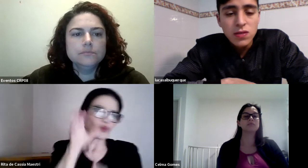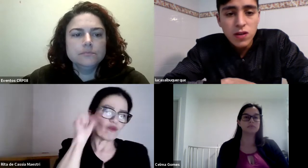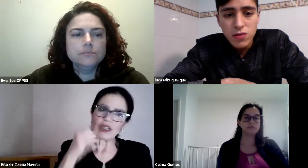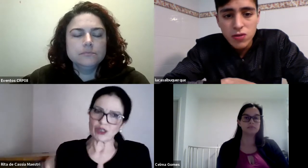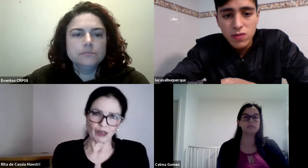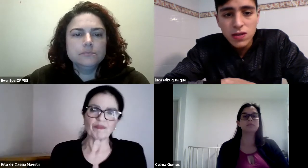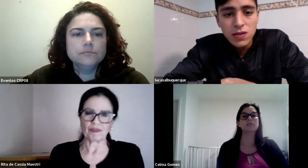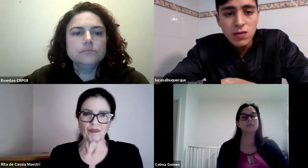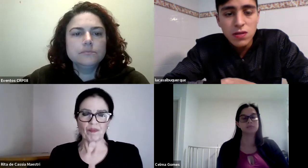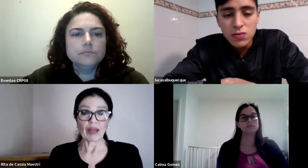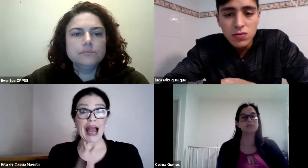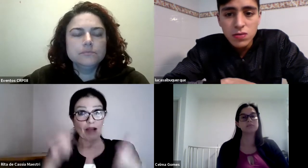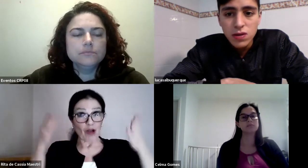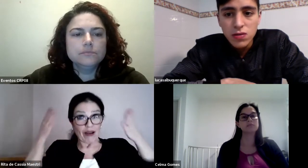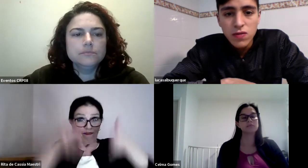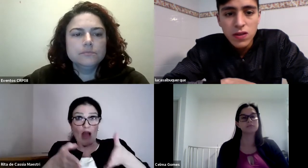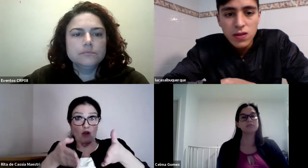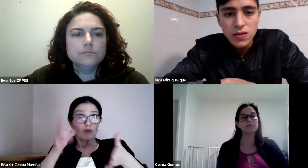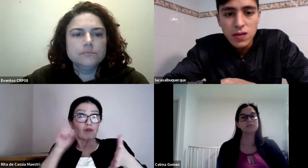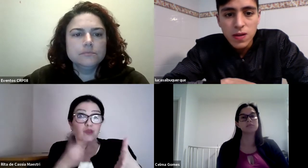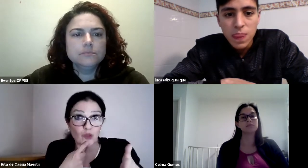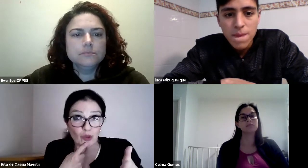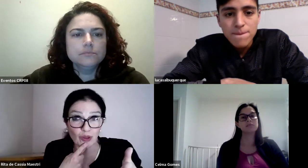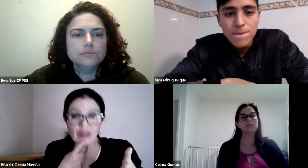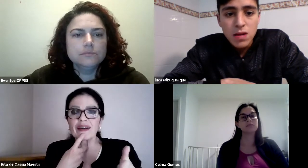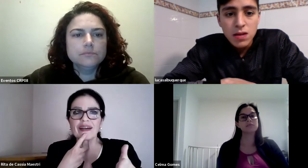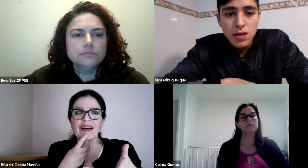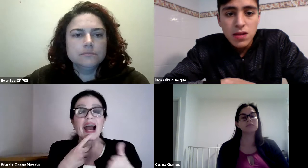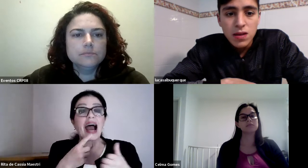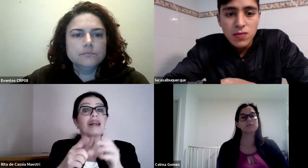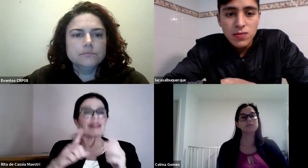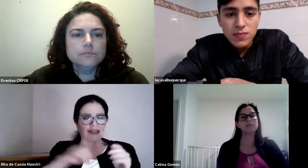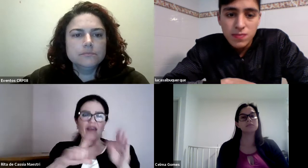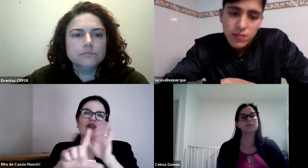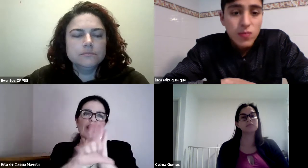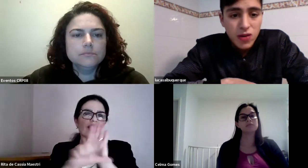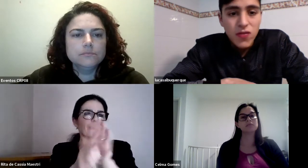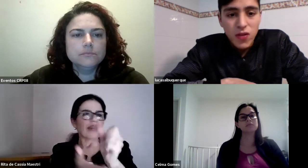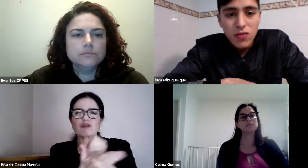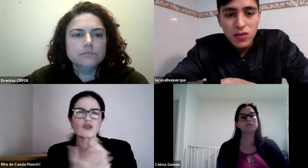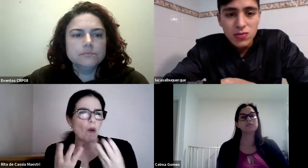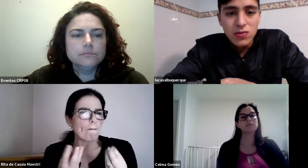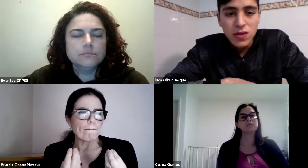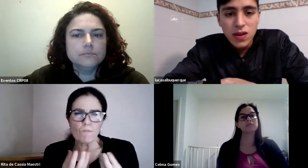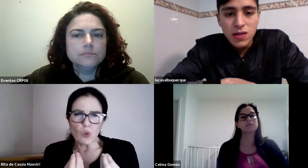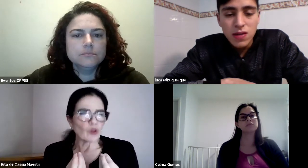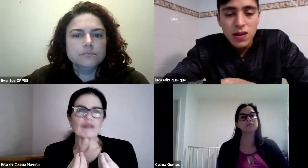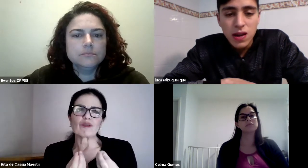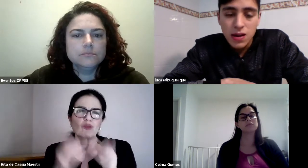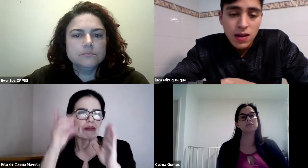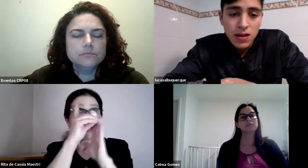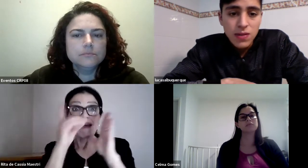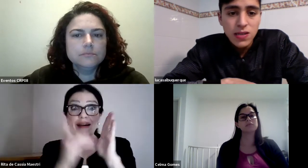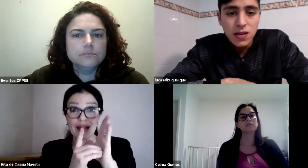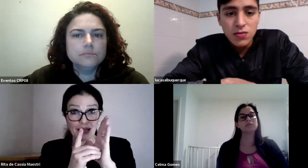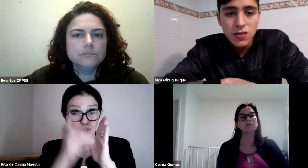as duas formas de comunicação, tanto com surdo quanto com ouvintes. Então, o meu foco é o surdo, né? Então,